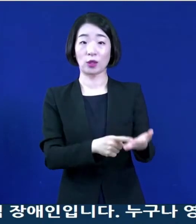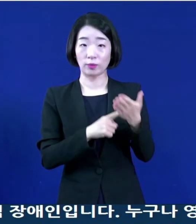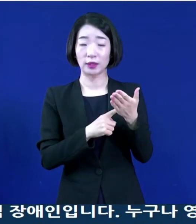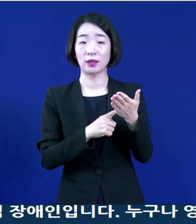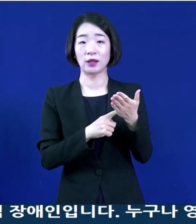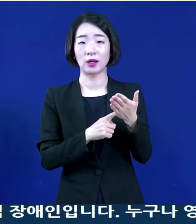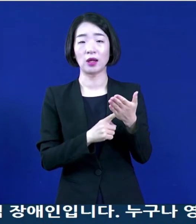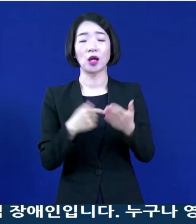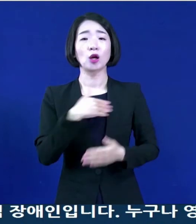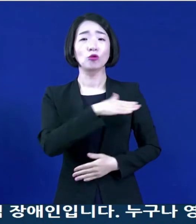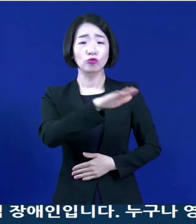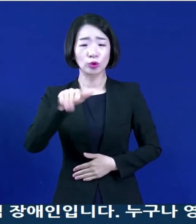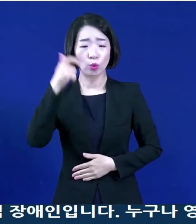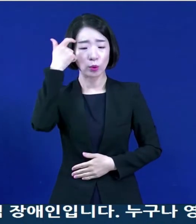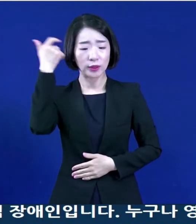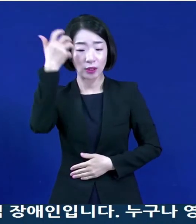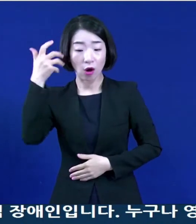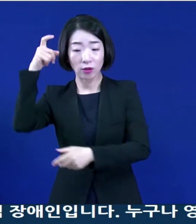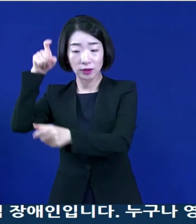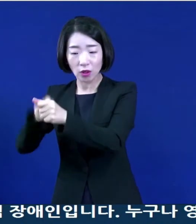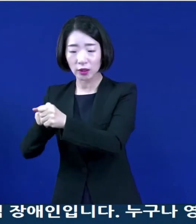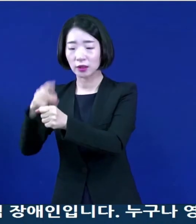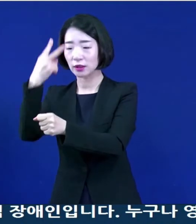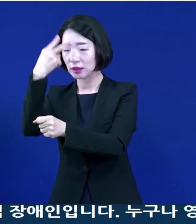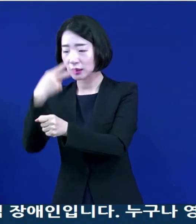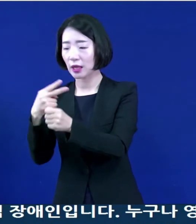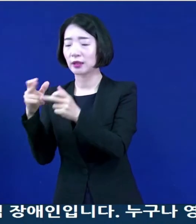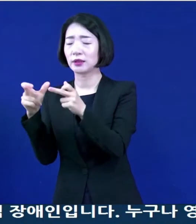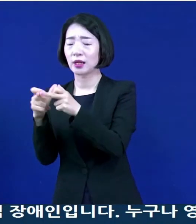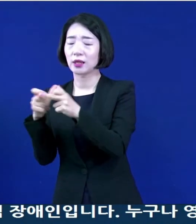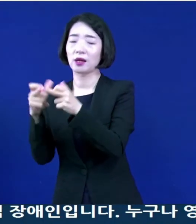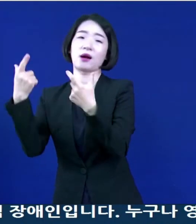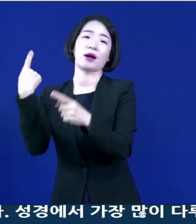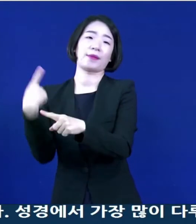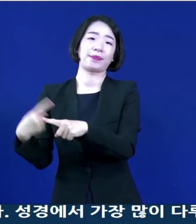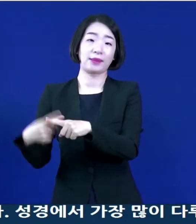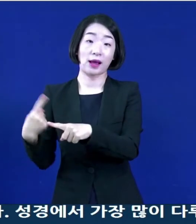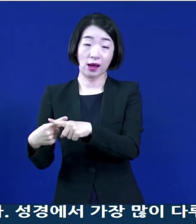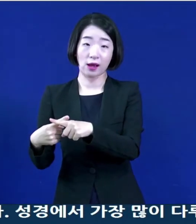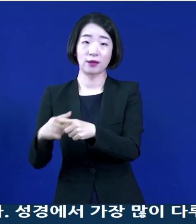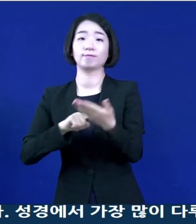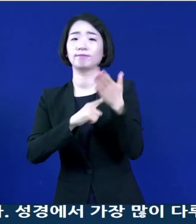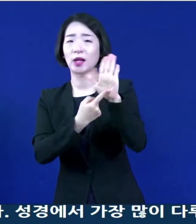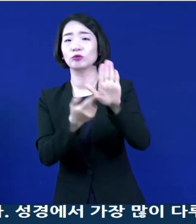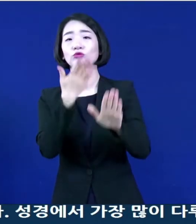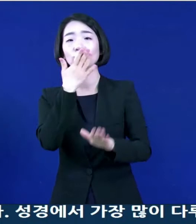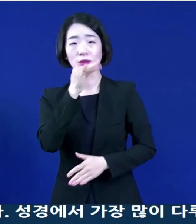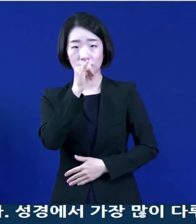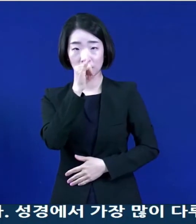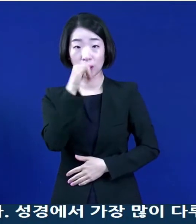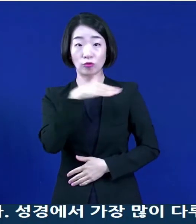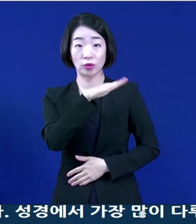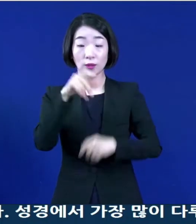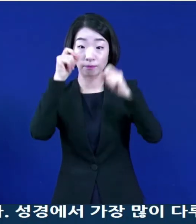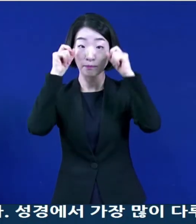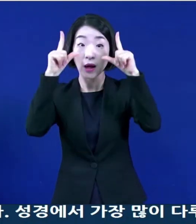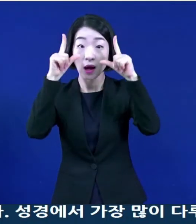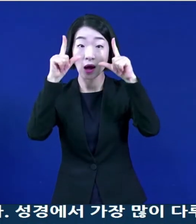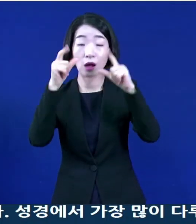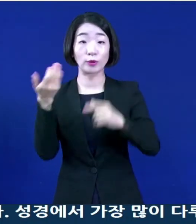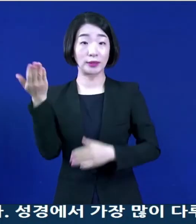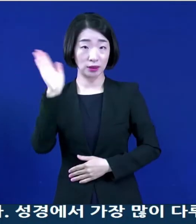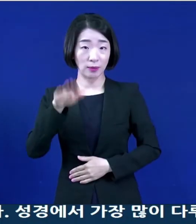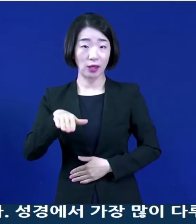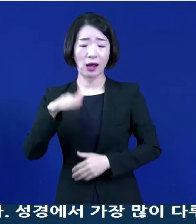영적인 시각장애가 있다라는 것을 가르쳐 주기 위한 것이죠. 우리가 눈을 뜨고 있지만 실질적인